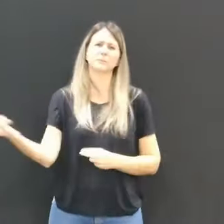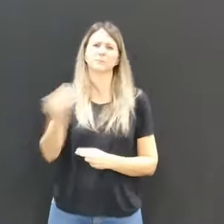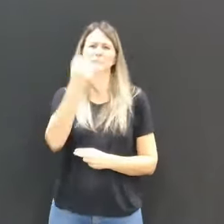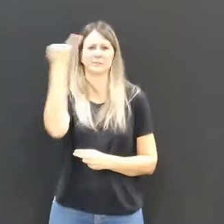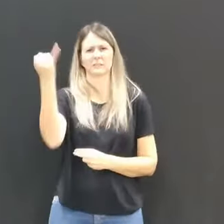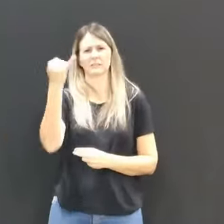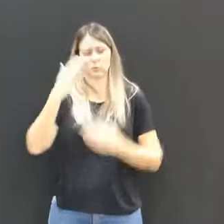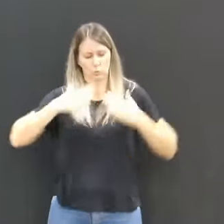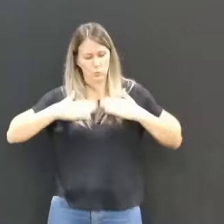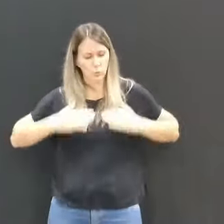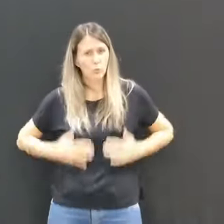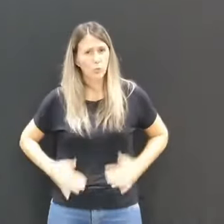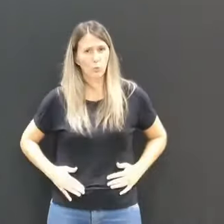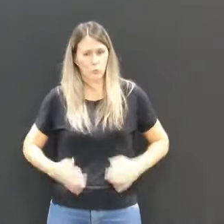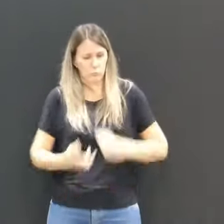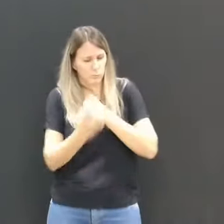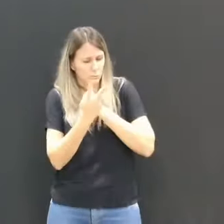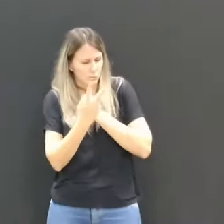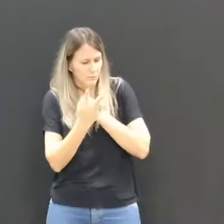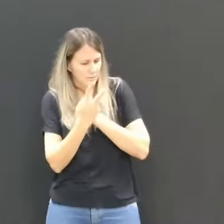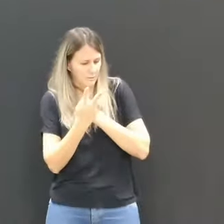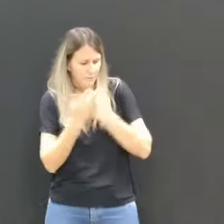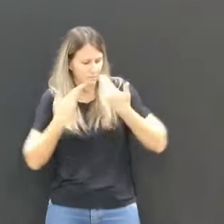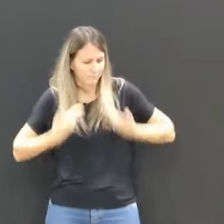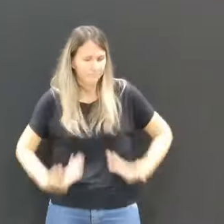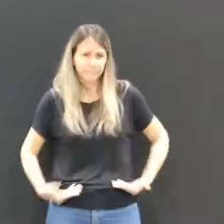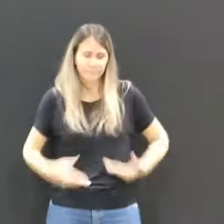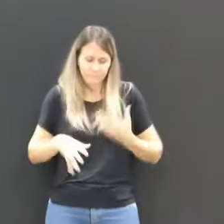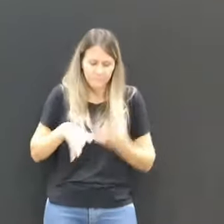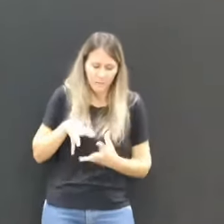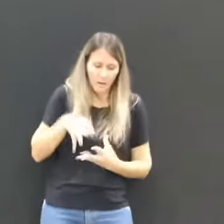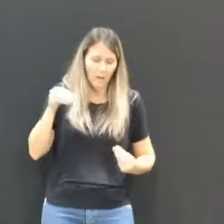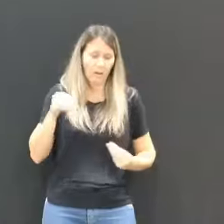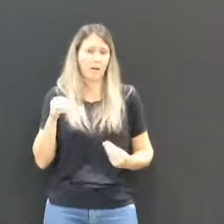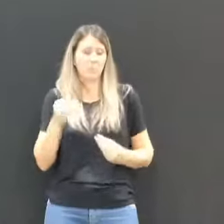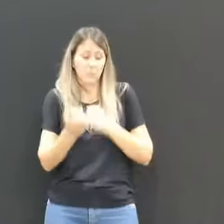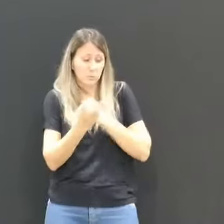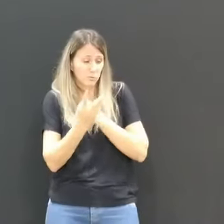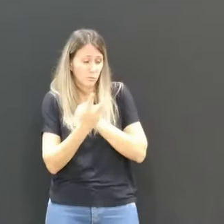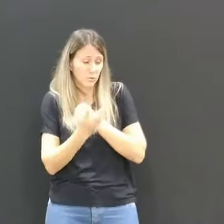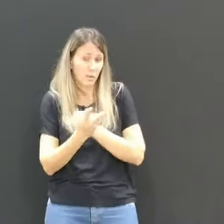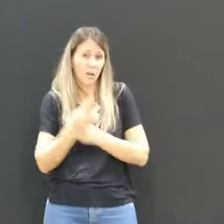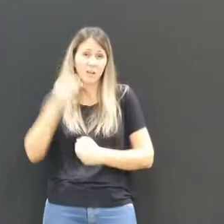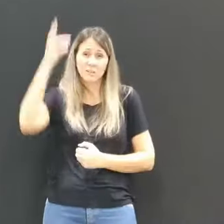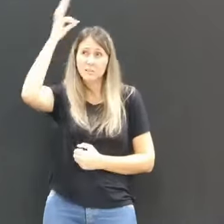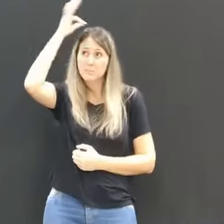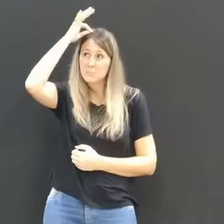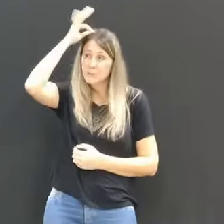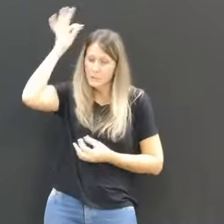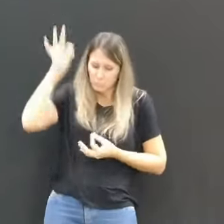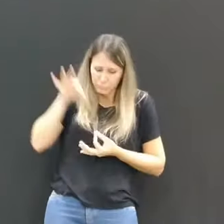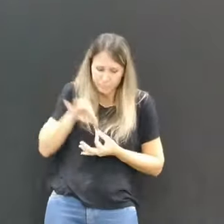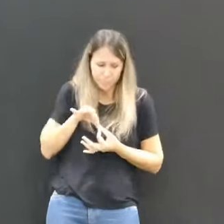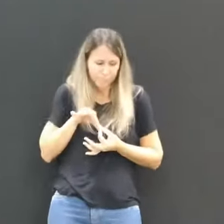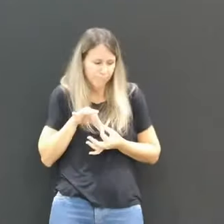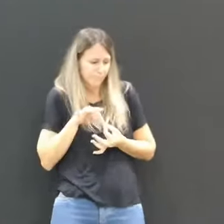né, que estão, né, que cuidam do seu corpo, né, cuidam da sua alma, mas o